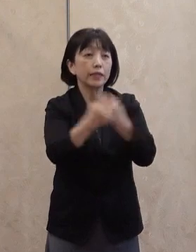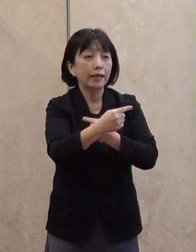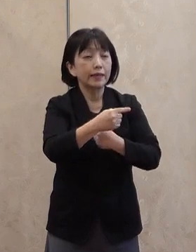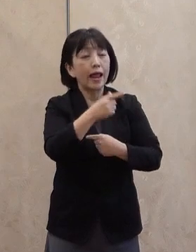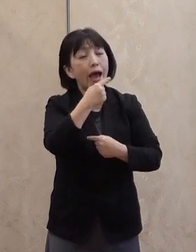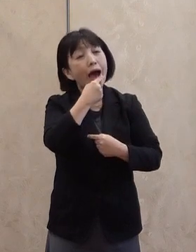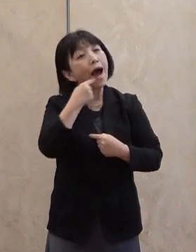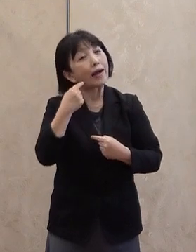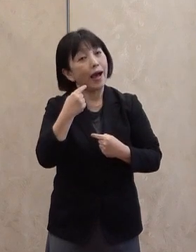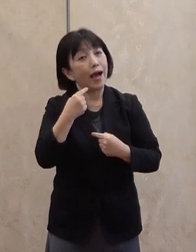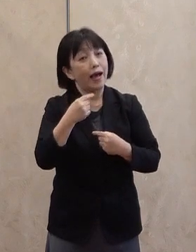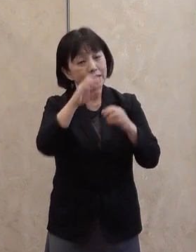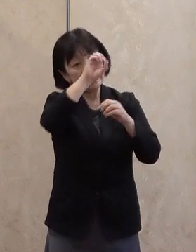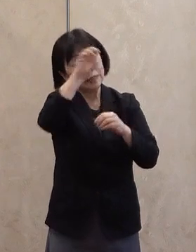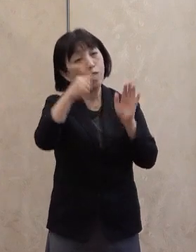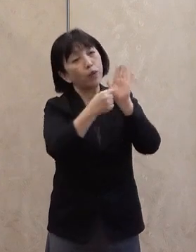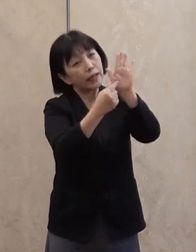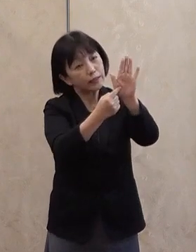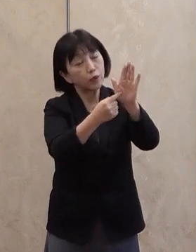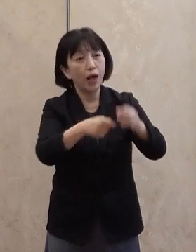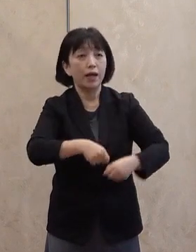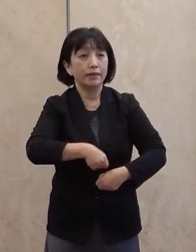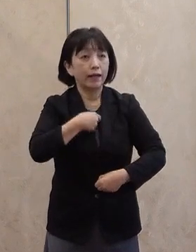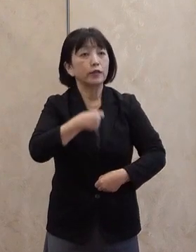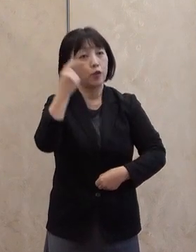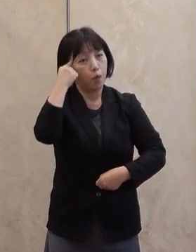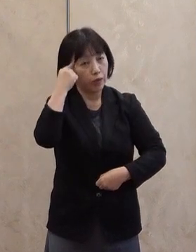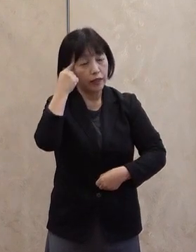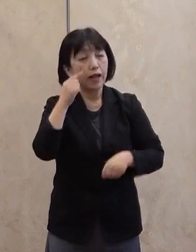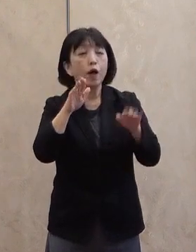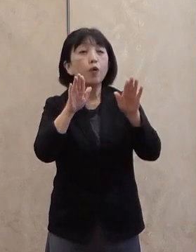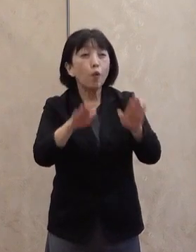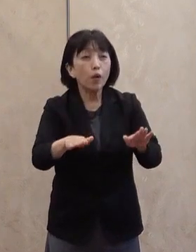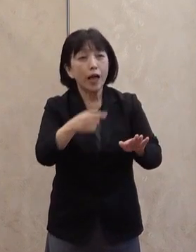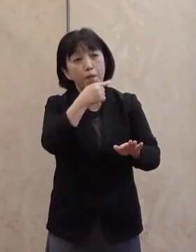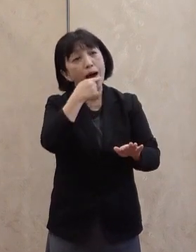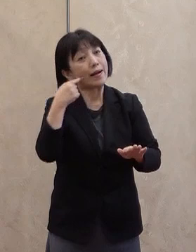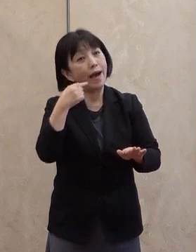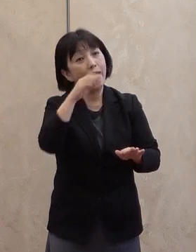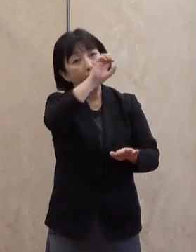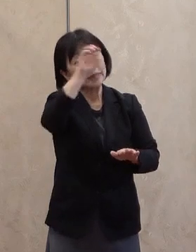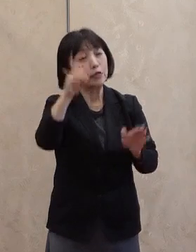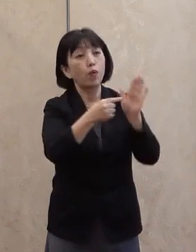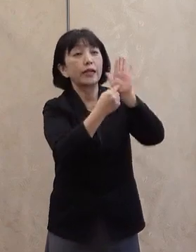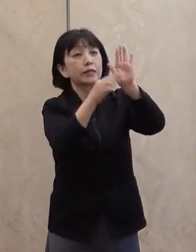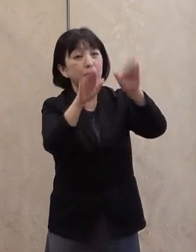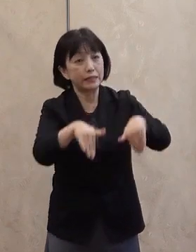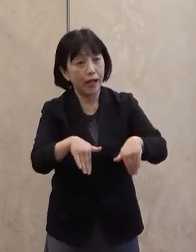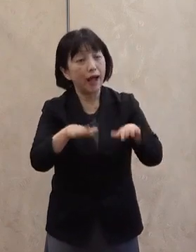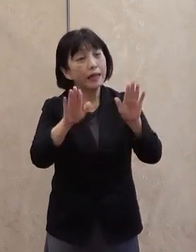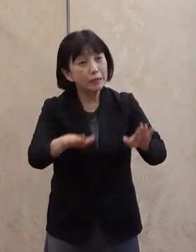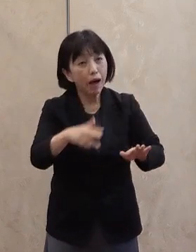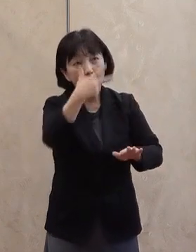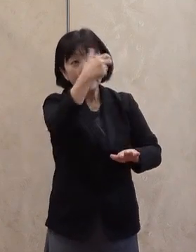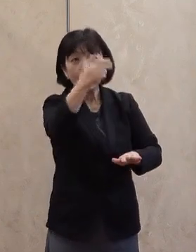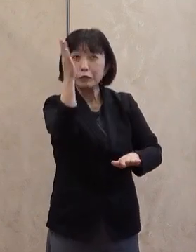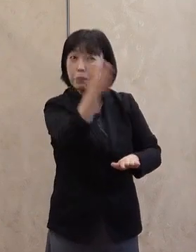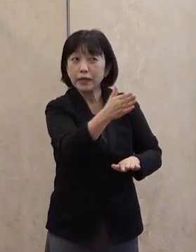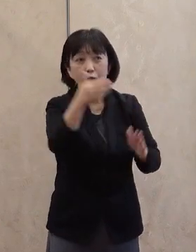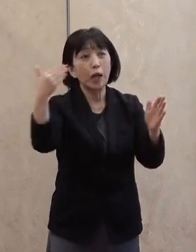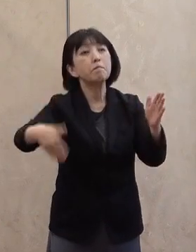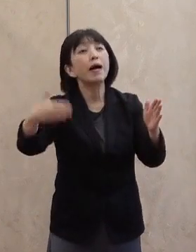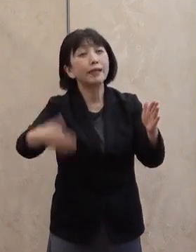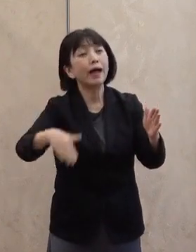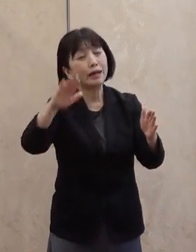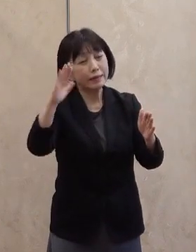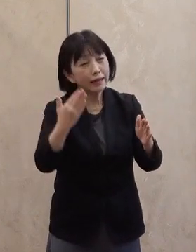基準だというふうに思っています。ですので、まあ、今回も赤信号をつけたということです。まあ、今 70% 達していませんがもう達することは確実なの